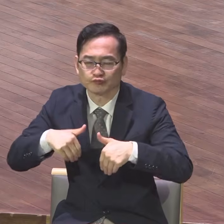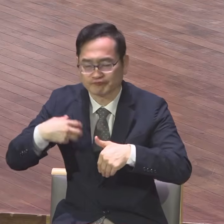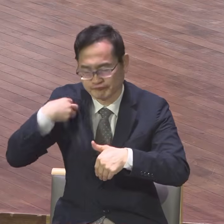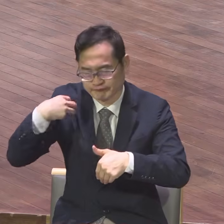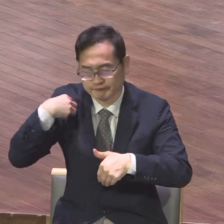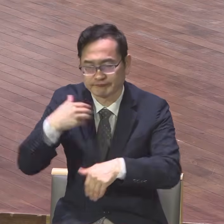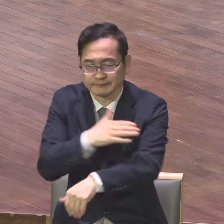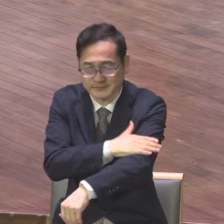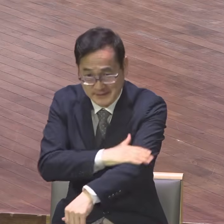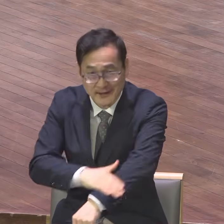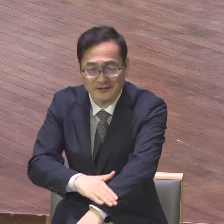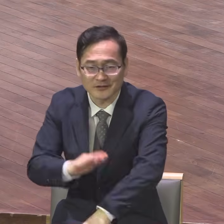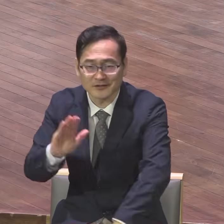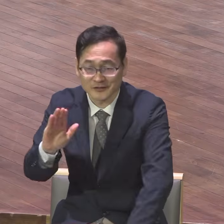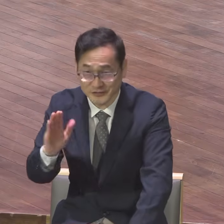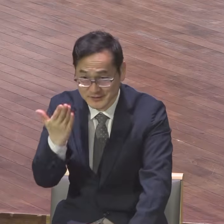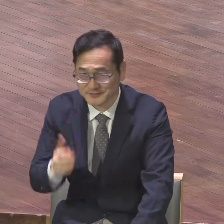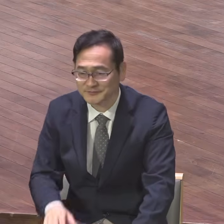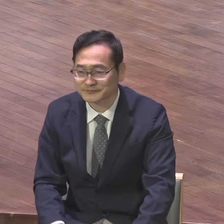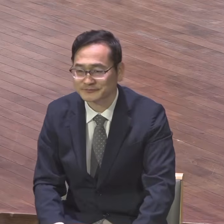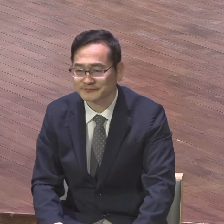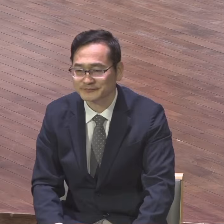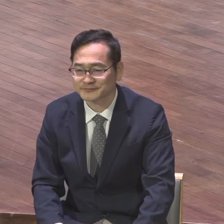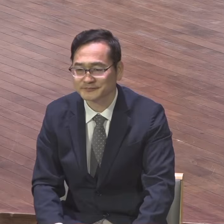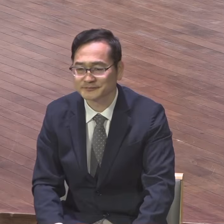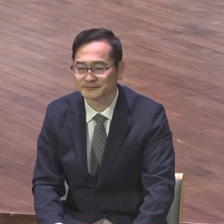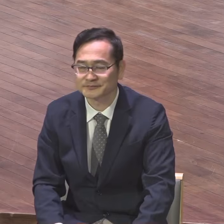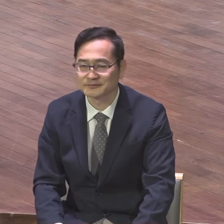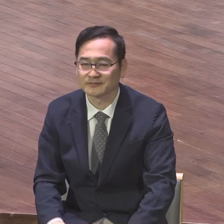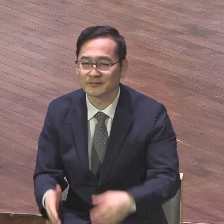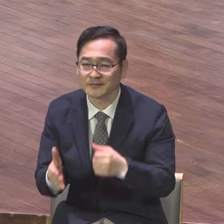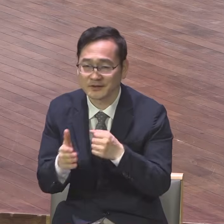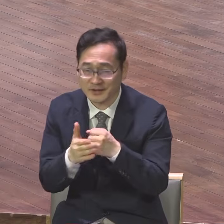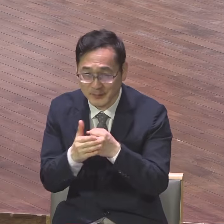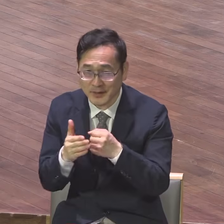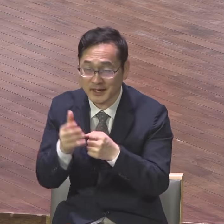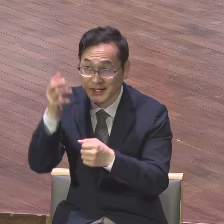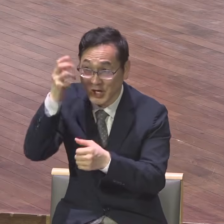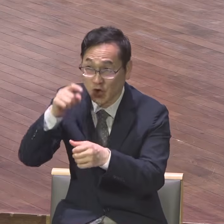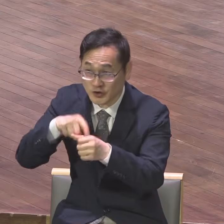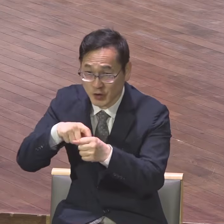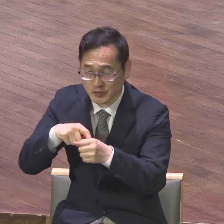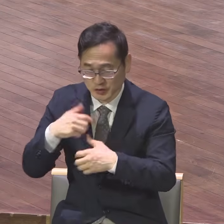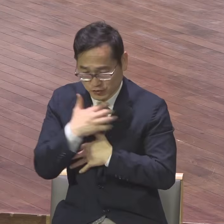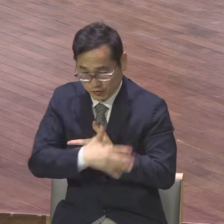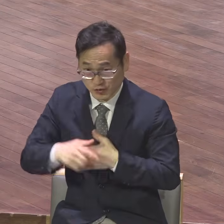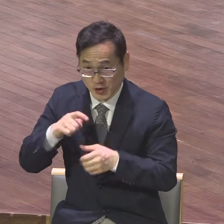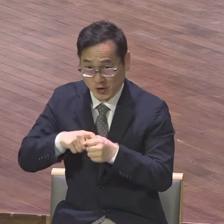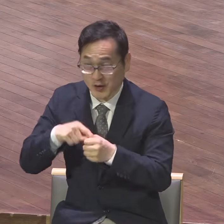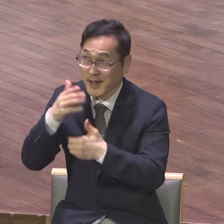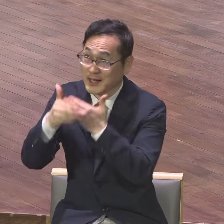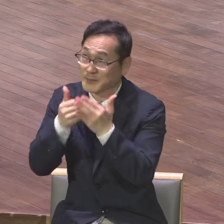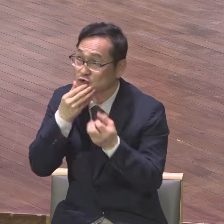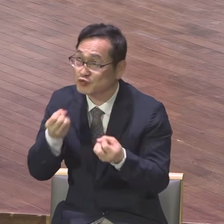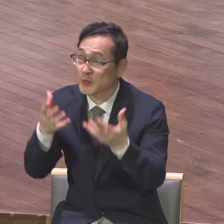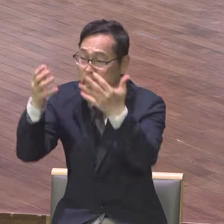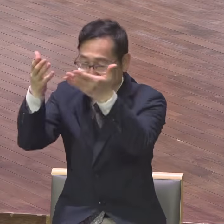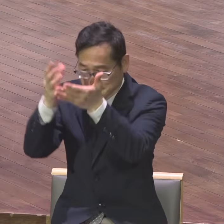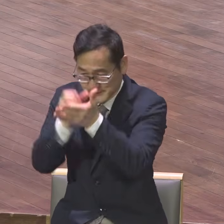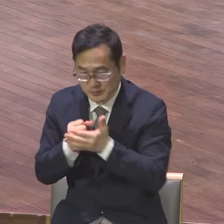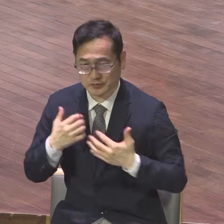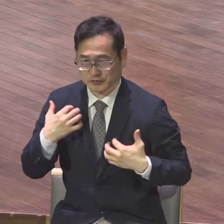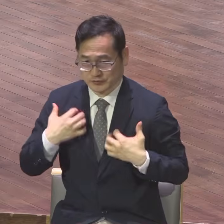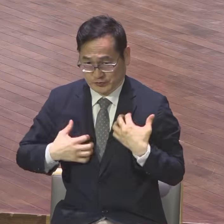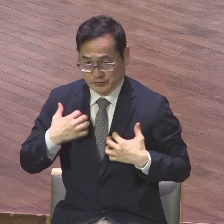믿고 영계 모든 성도들 금생애과 내생에 완전 보장된 축복을 확신하고 누리면서